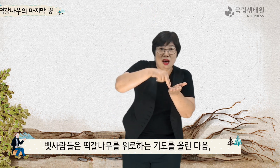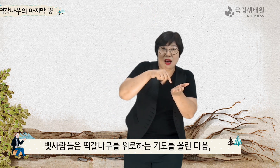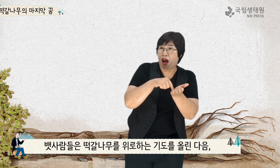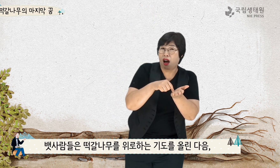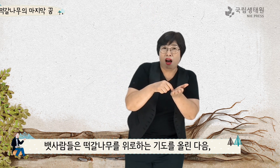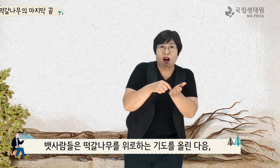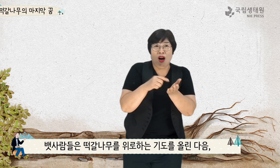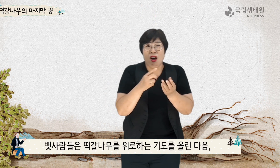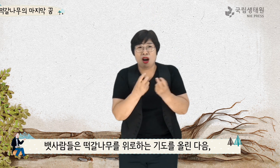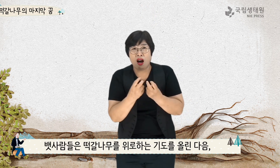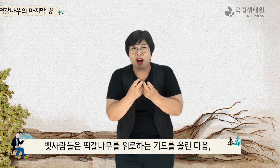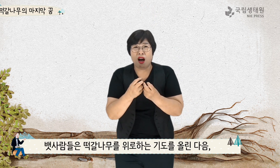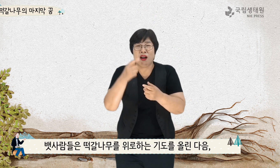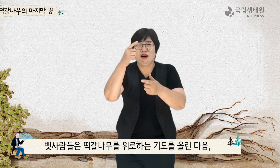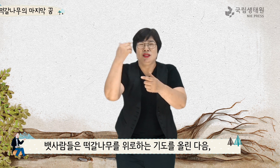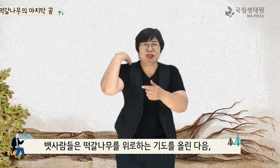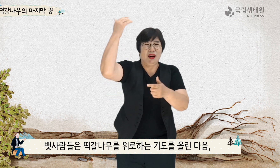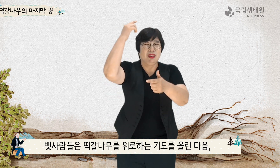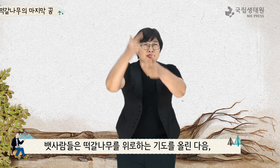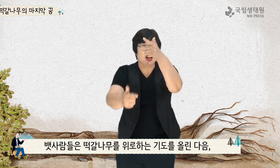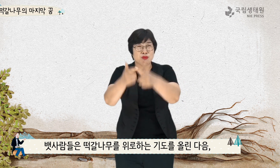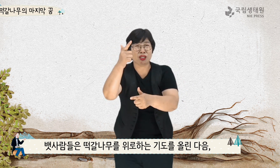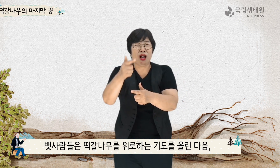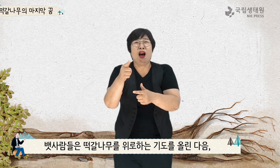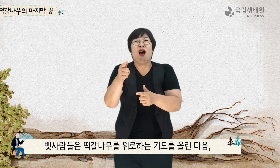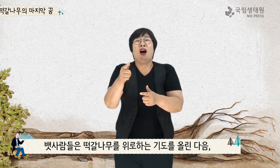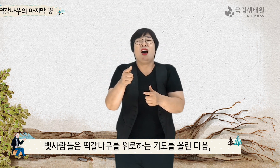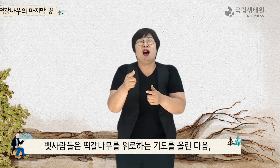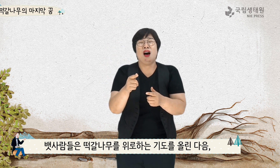뱃사람들은 떡갈나무를 위로하는 기도를 올린 다음